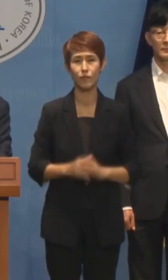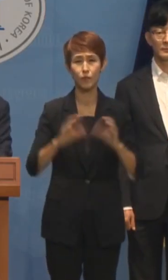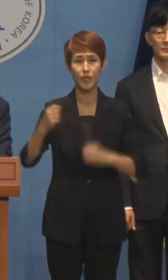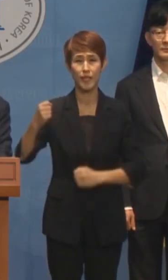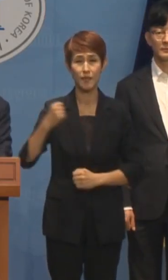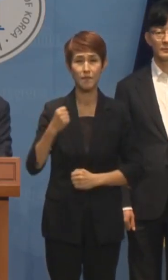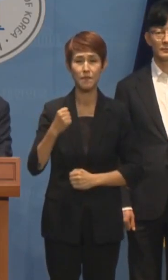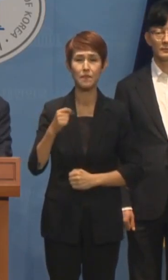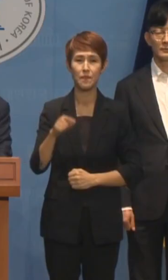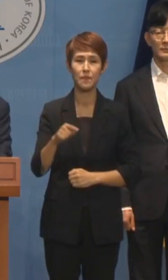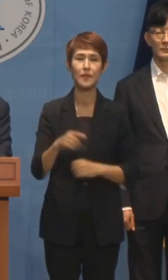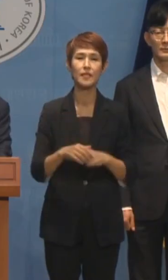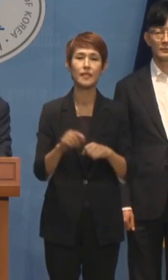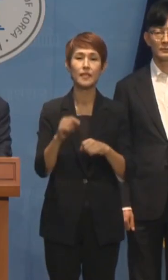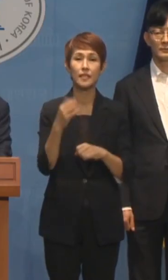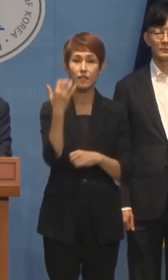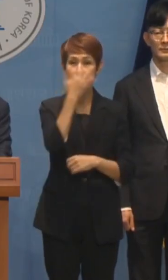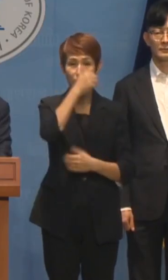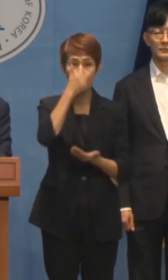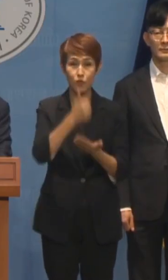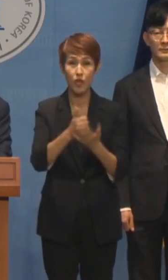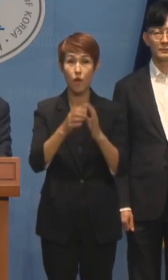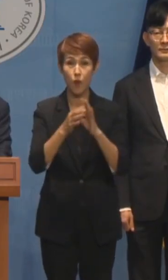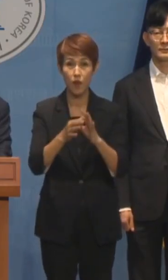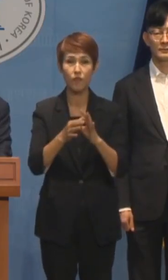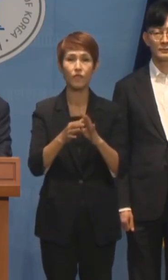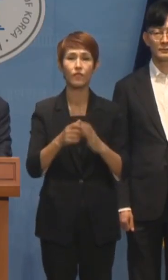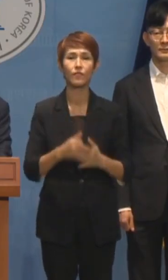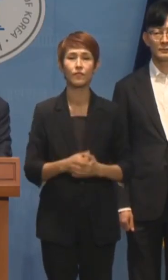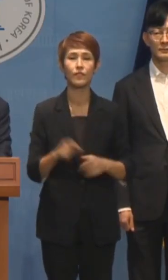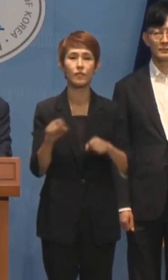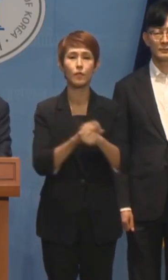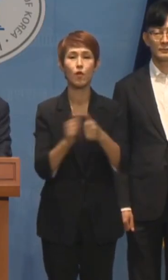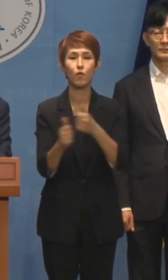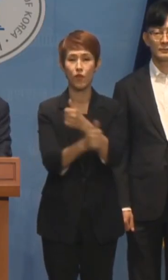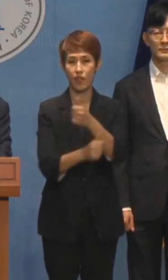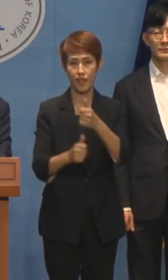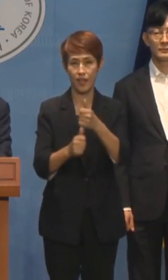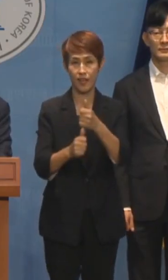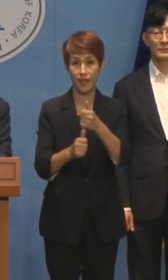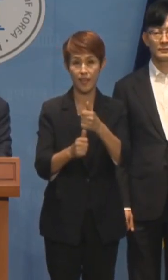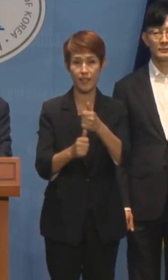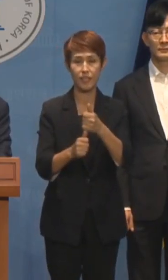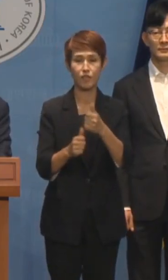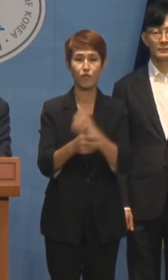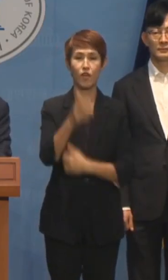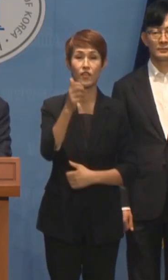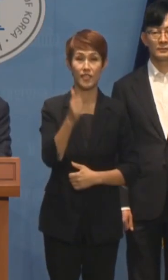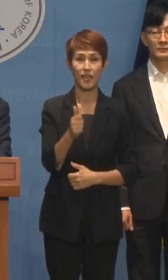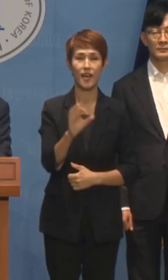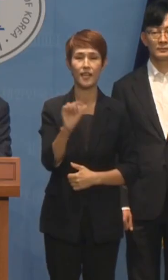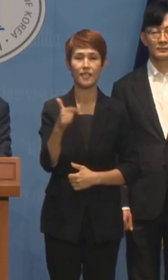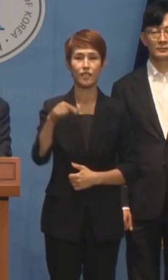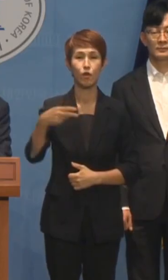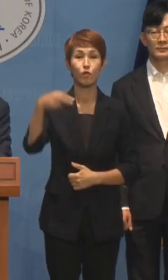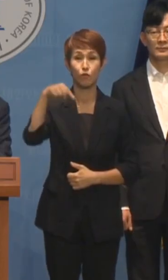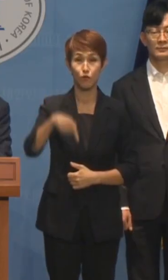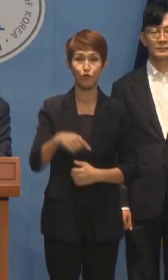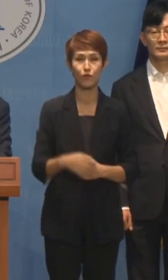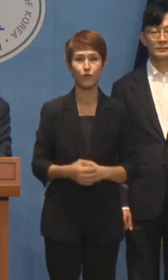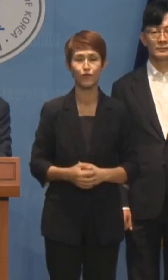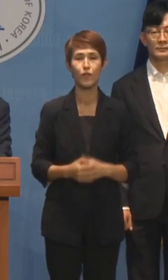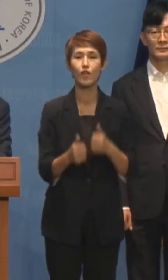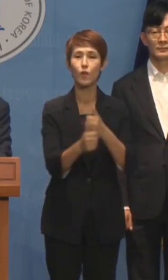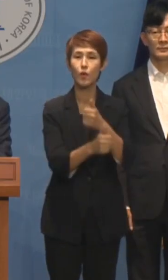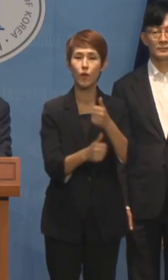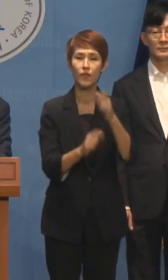국민의힘 딥페이크 디지털 성범죄 대응 특별위원회 위원장 안철수,